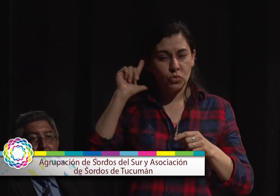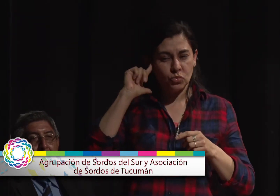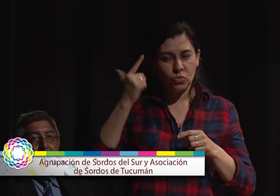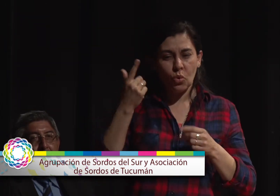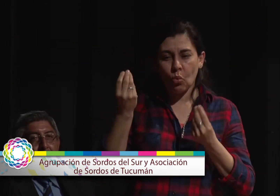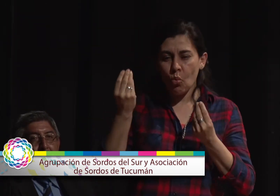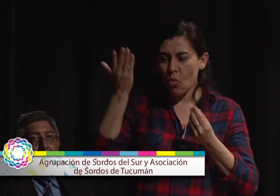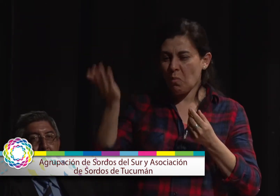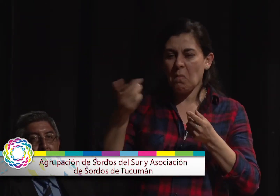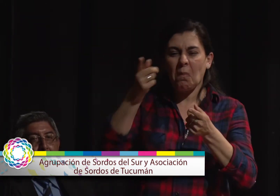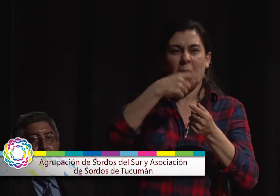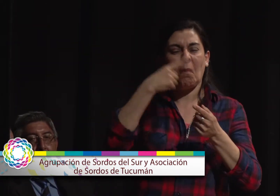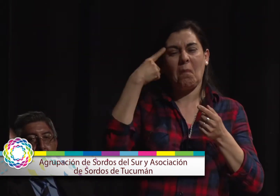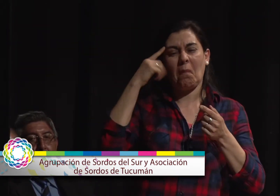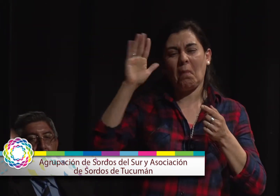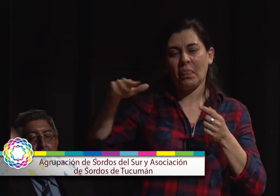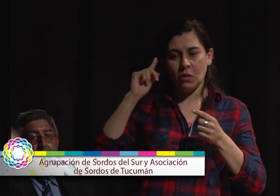De la misma manera que dijo mi compañera,